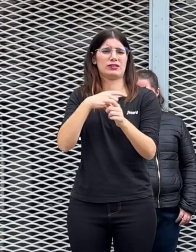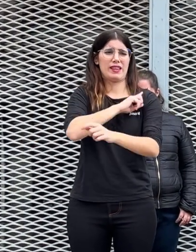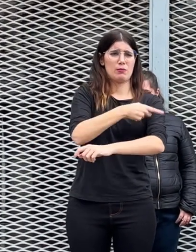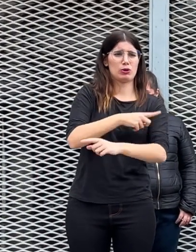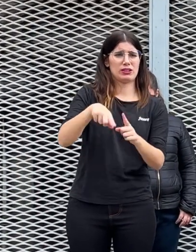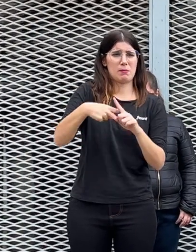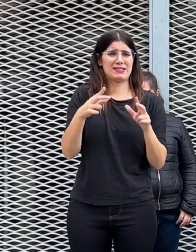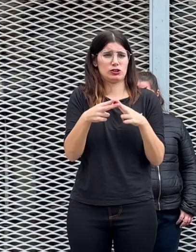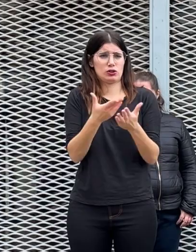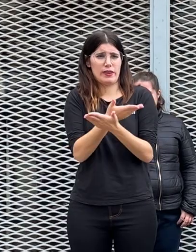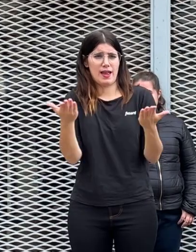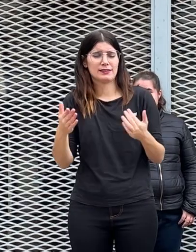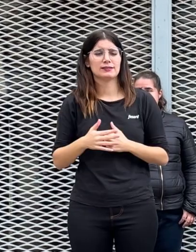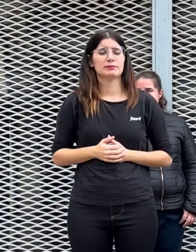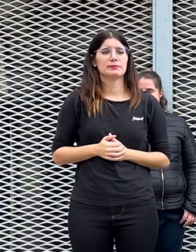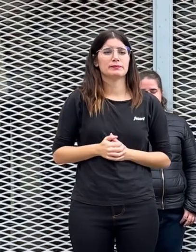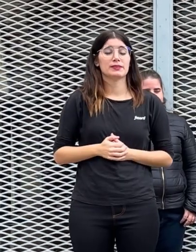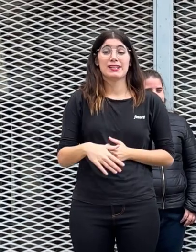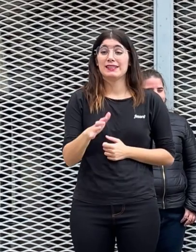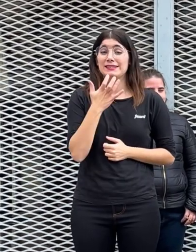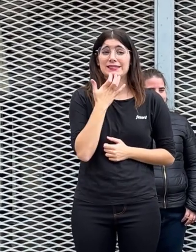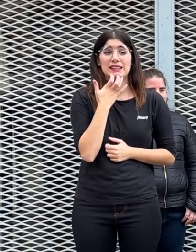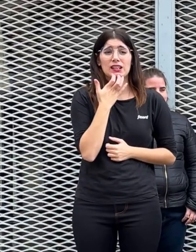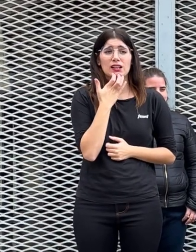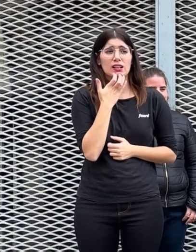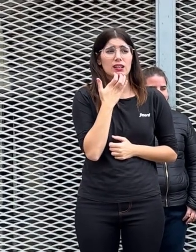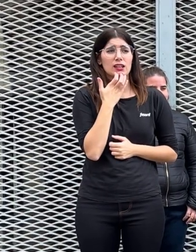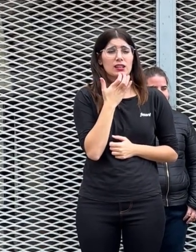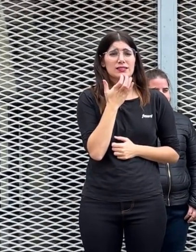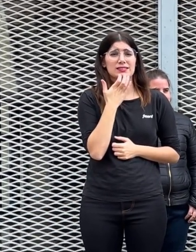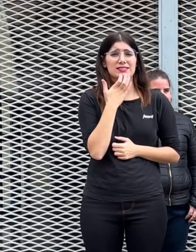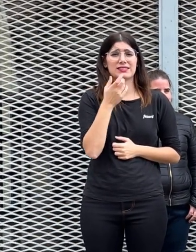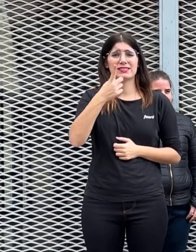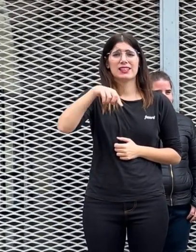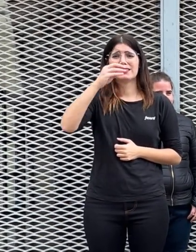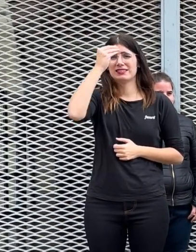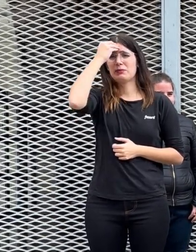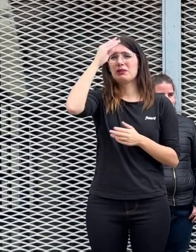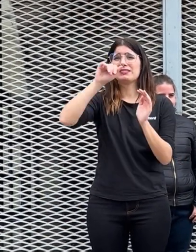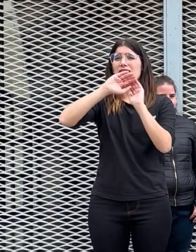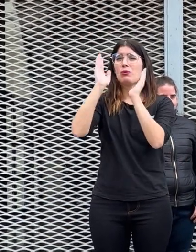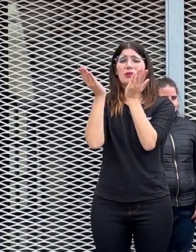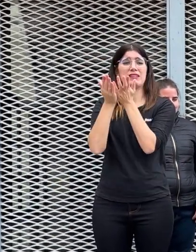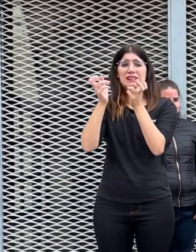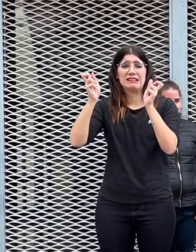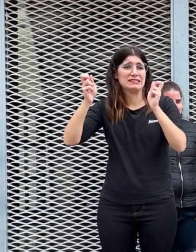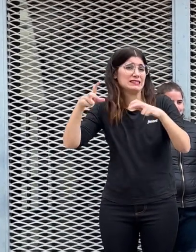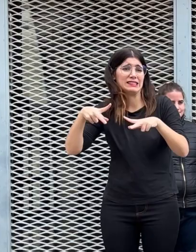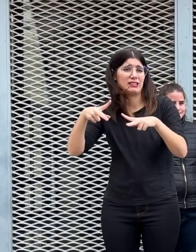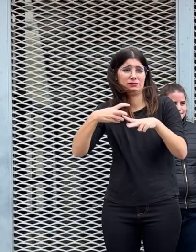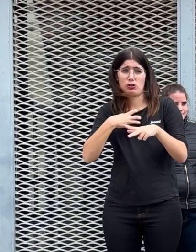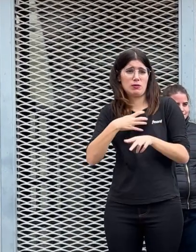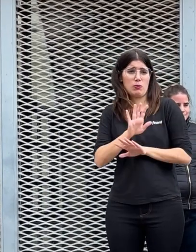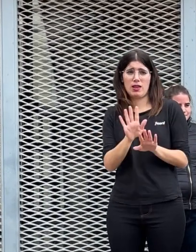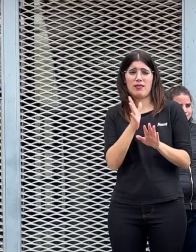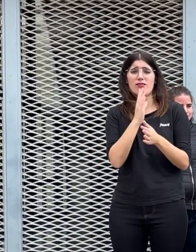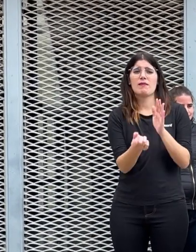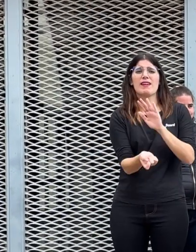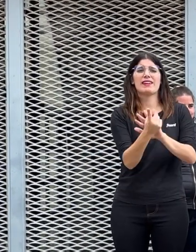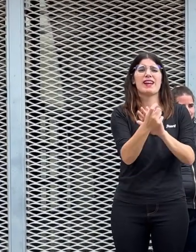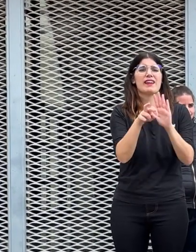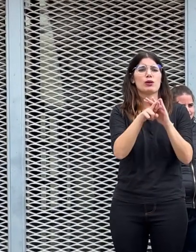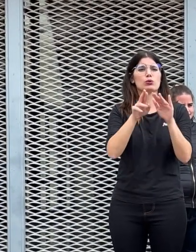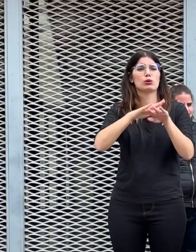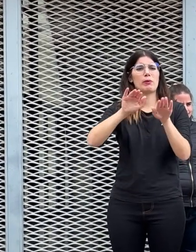y sociales. Mientras no se piense de forma universal a la hora de crear